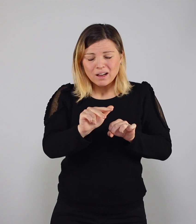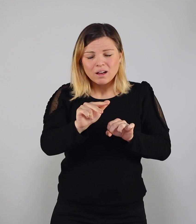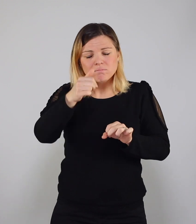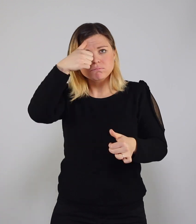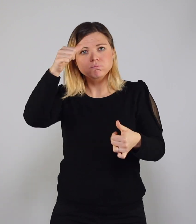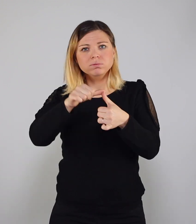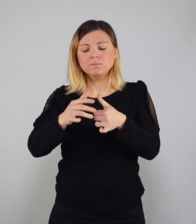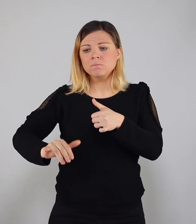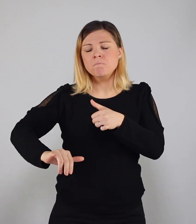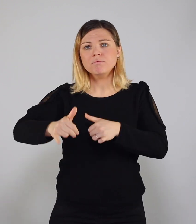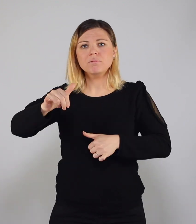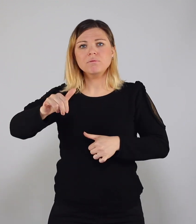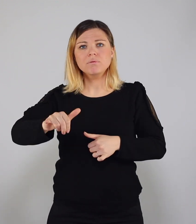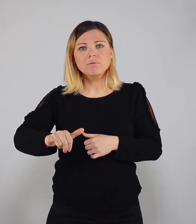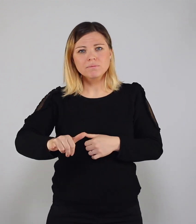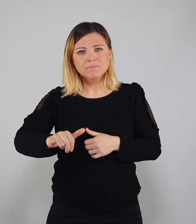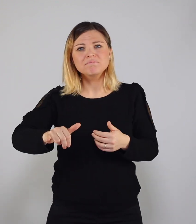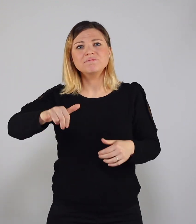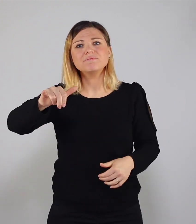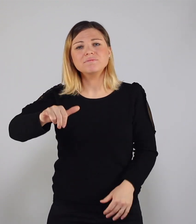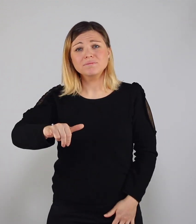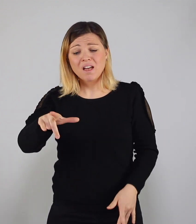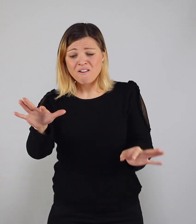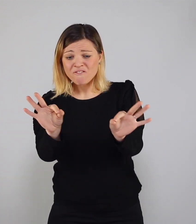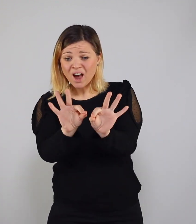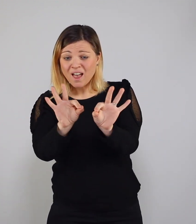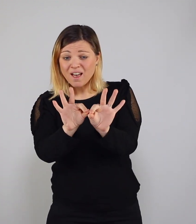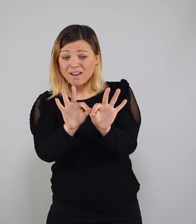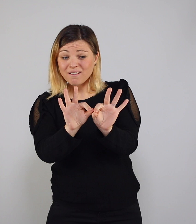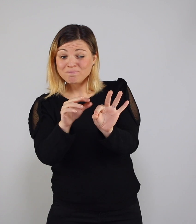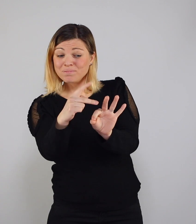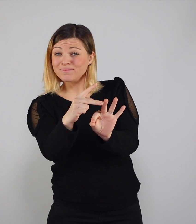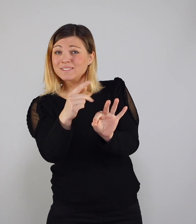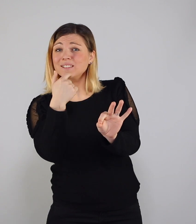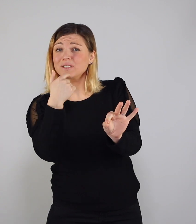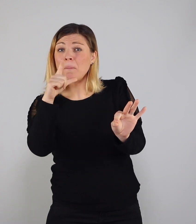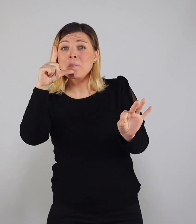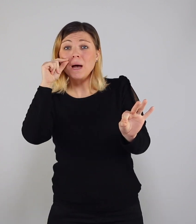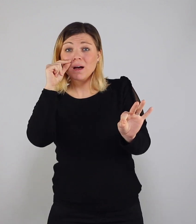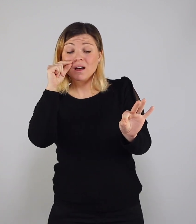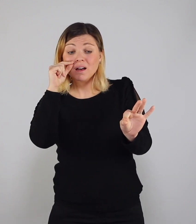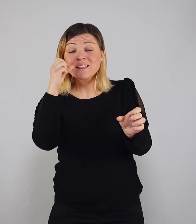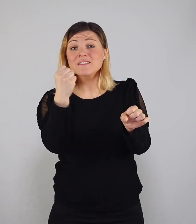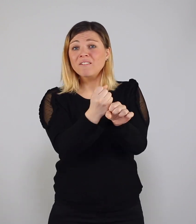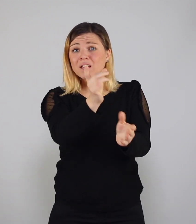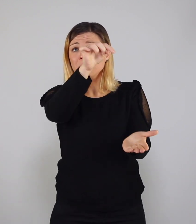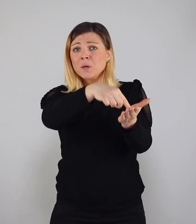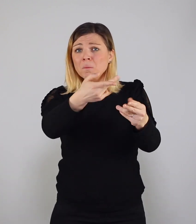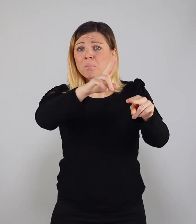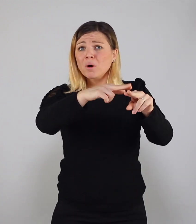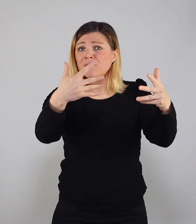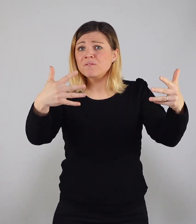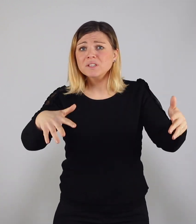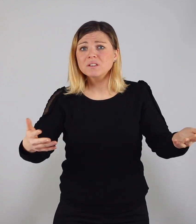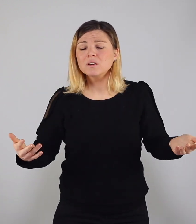but. Et je me souviens que le téléphone a sonné. La nouvelle est tombée, son frère, c'est-à-dire mon